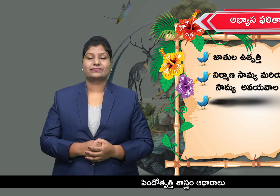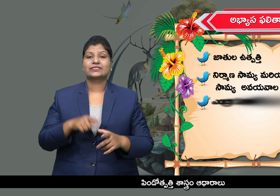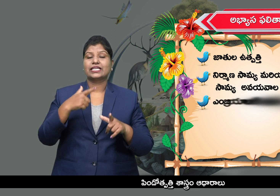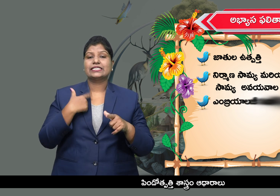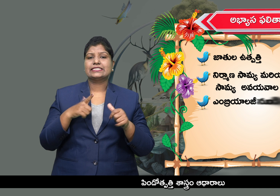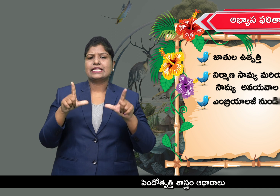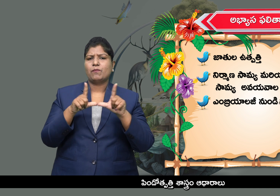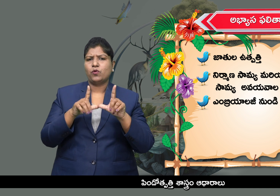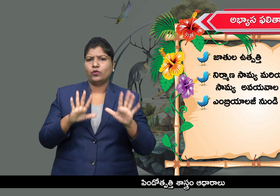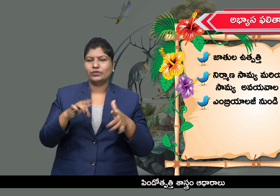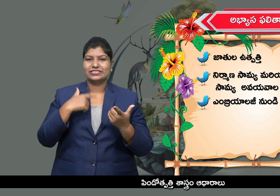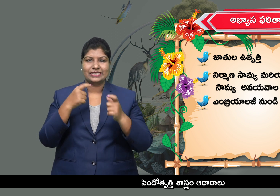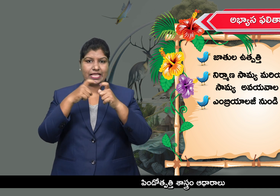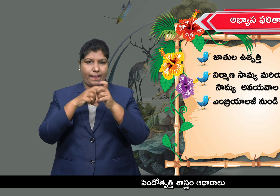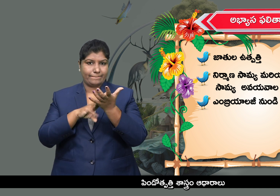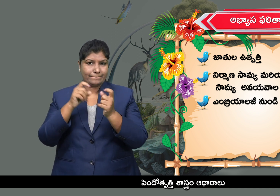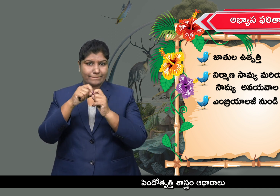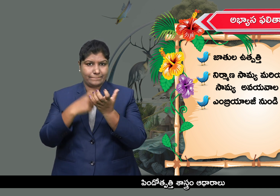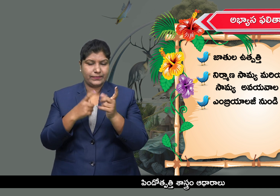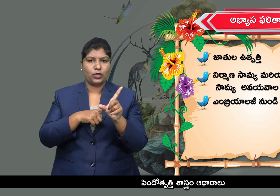పిండోత్పత్తి శాస్త్రం ఆధారాలు.